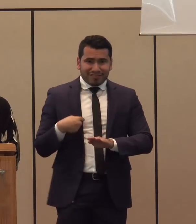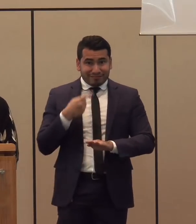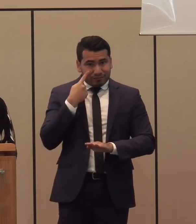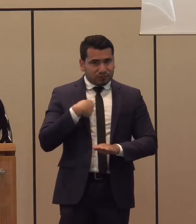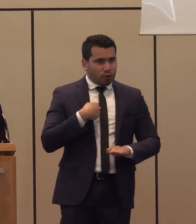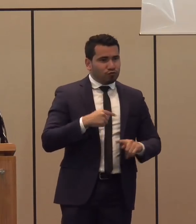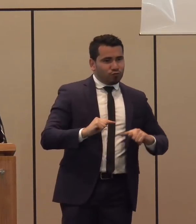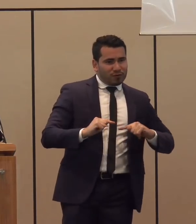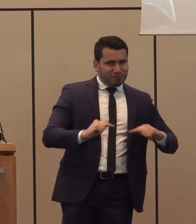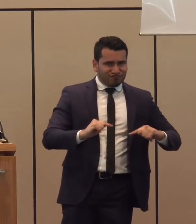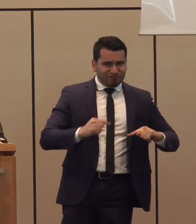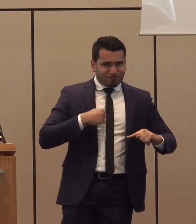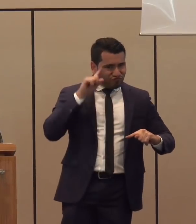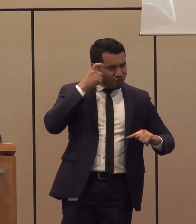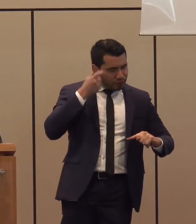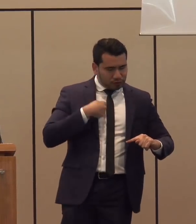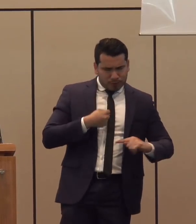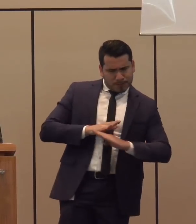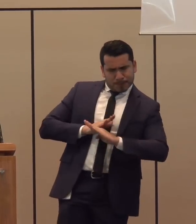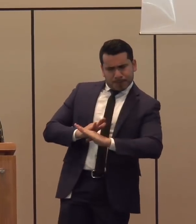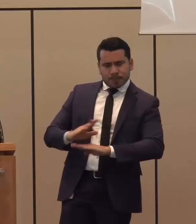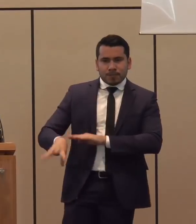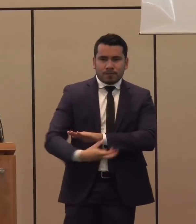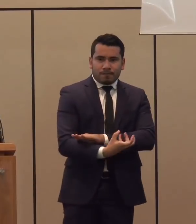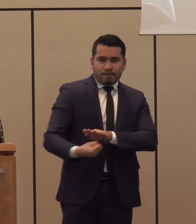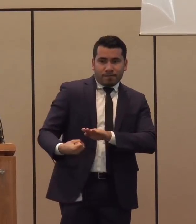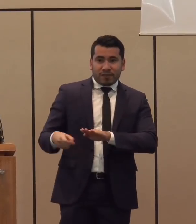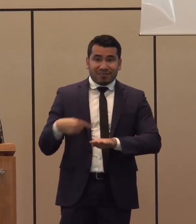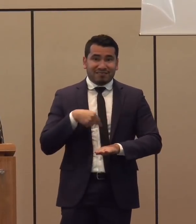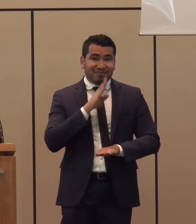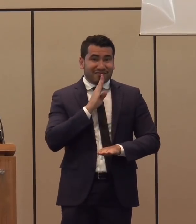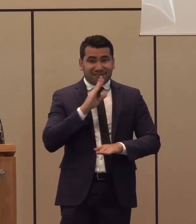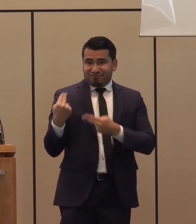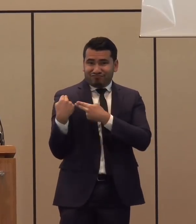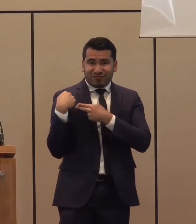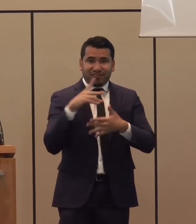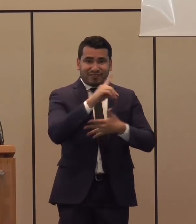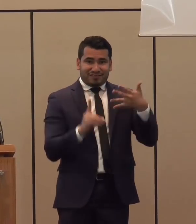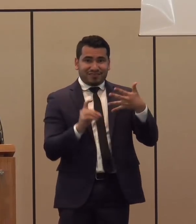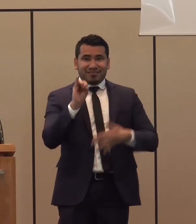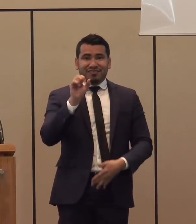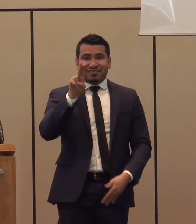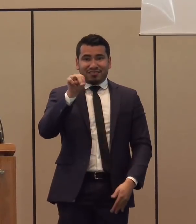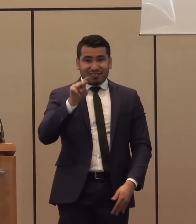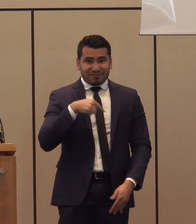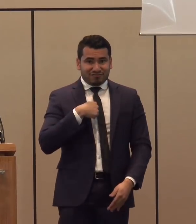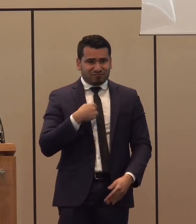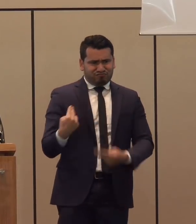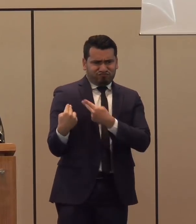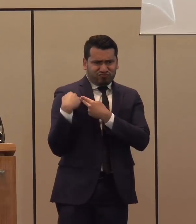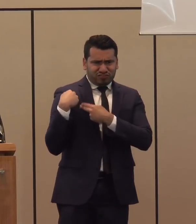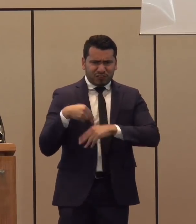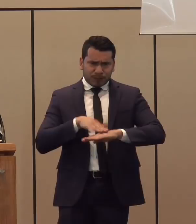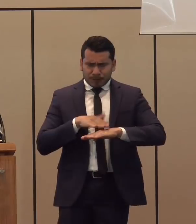la lucha contra el contrabando y eso sigue funcionando en la cabeza de la dian durante la preocupación de los empresarios de que una de las